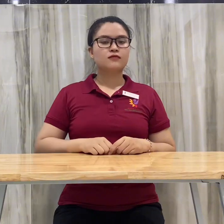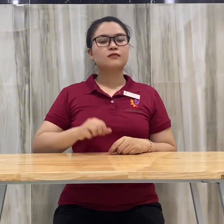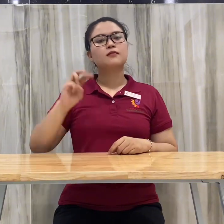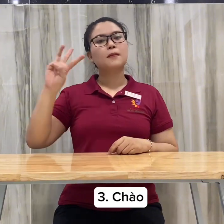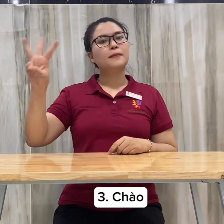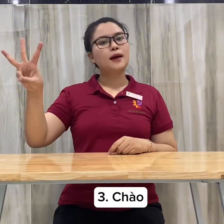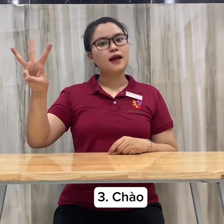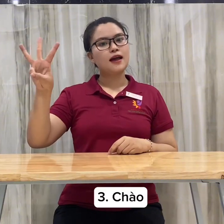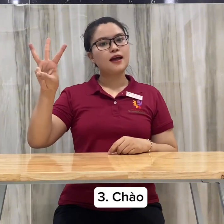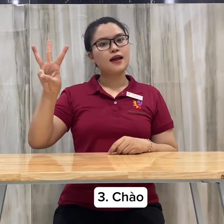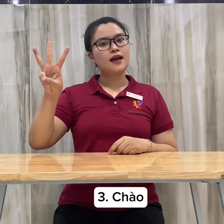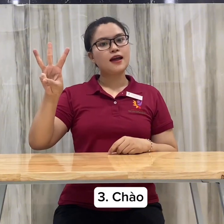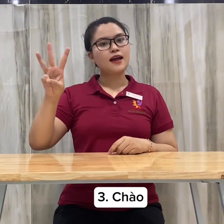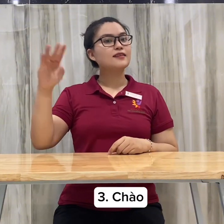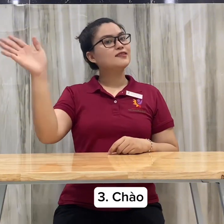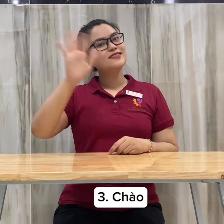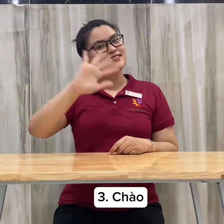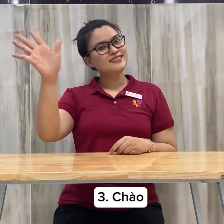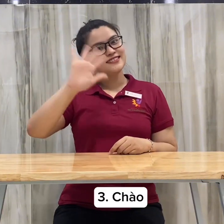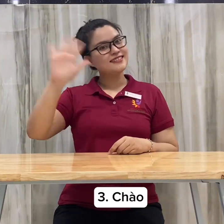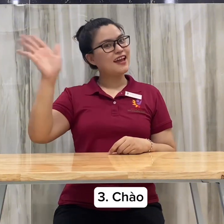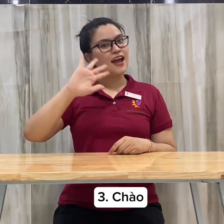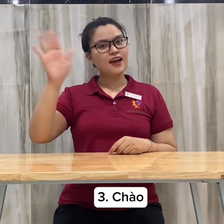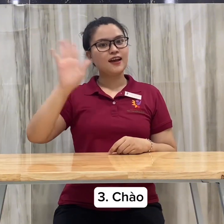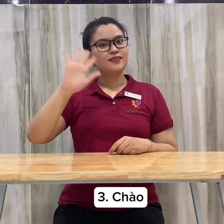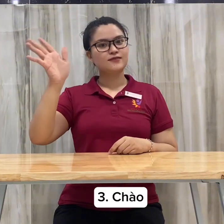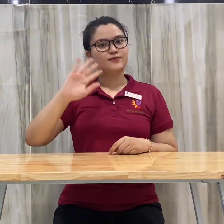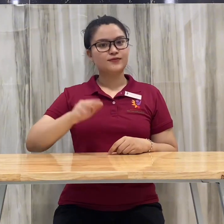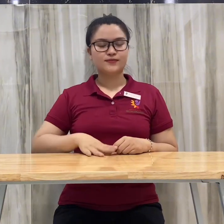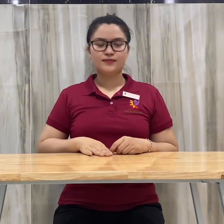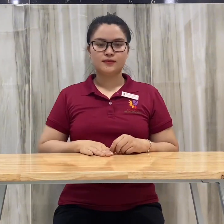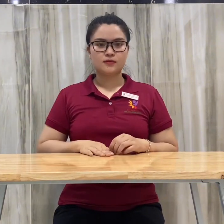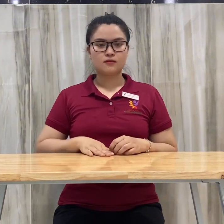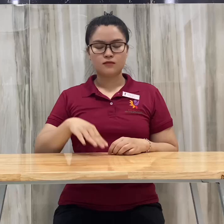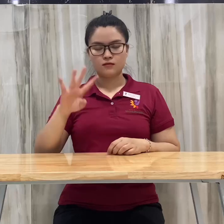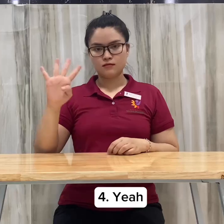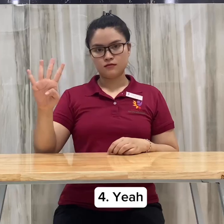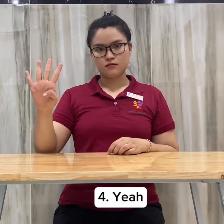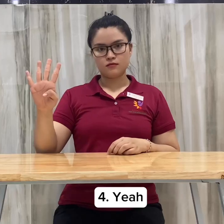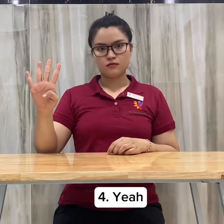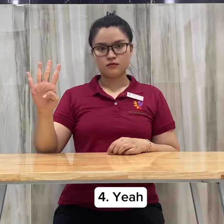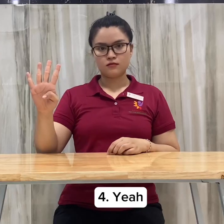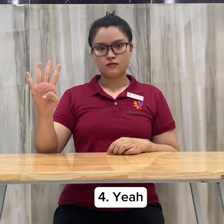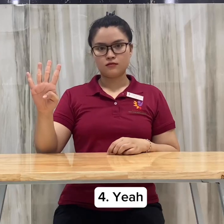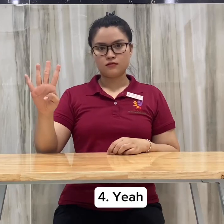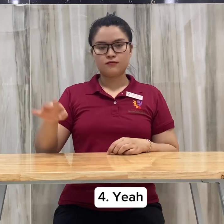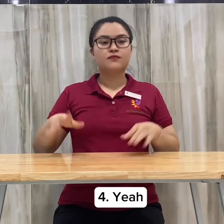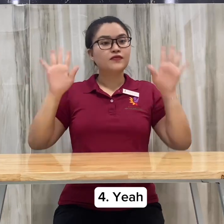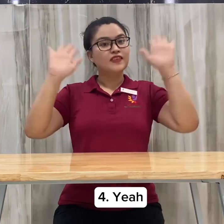Từ số 3, chào. Từ số 4,